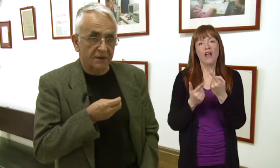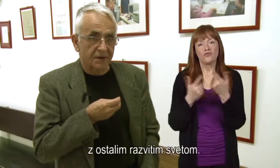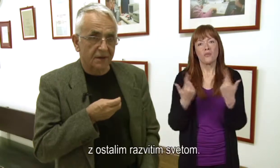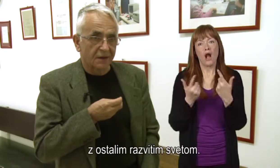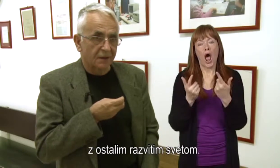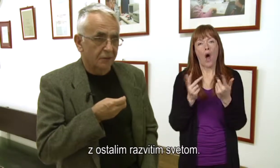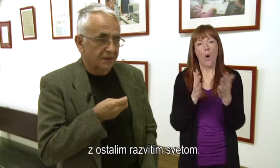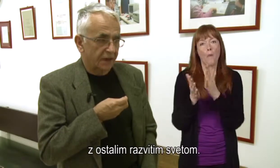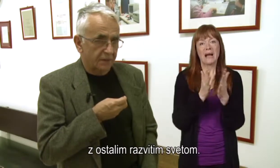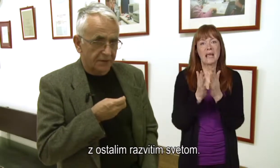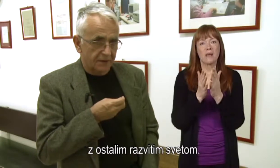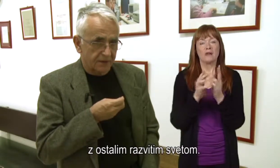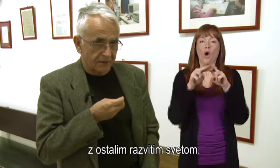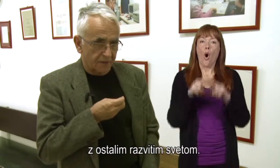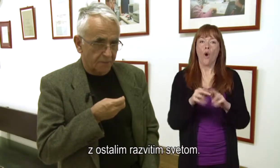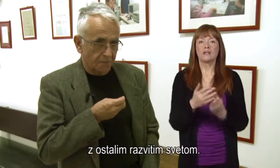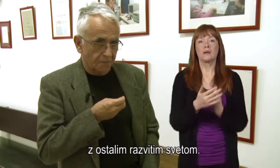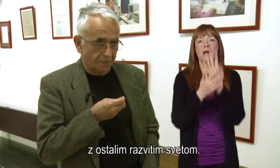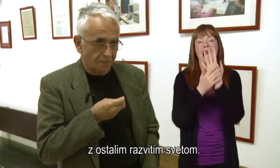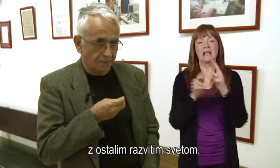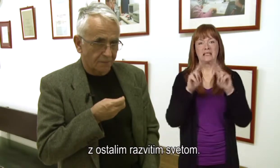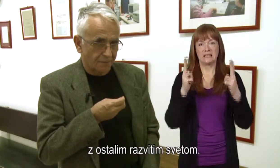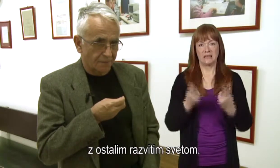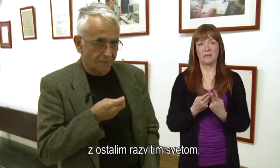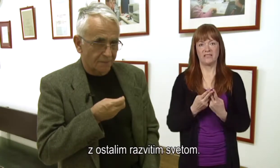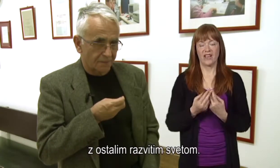primerljivo z ostalim razvitim svetom.